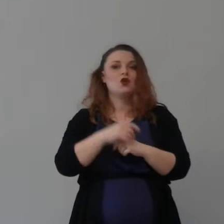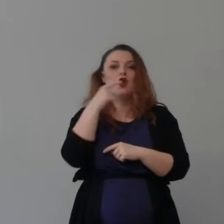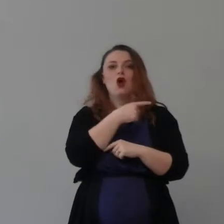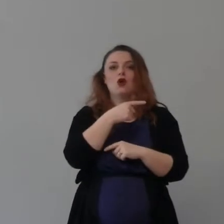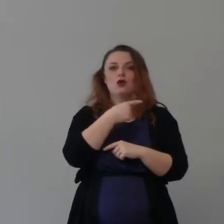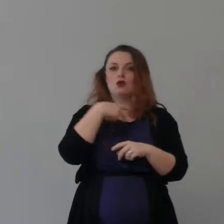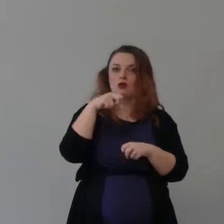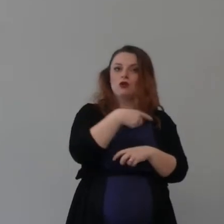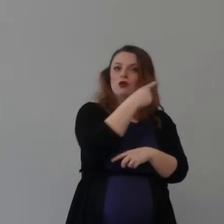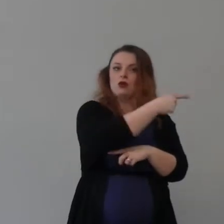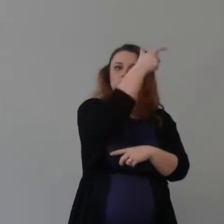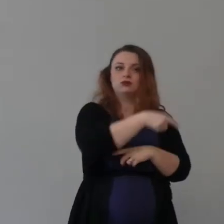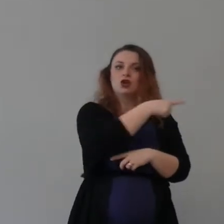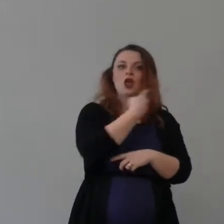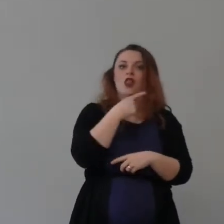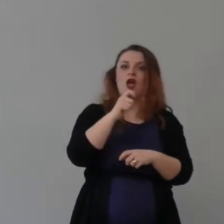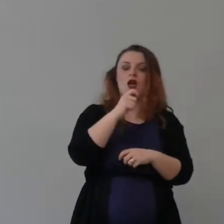slide?